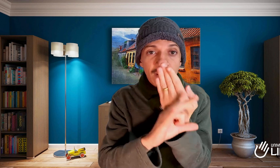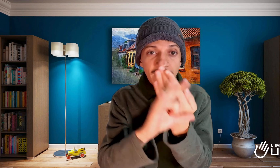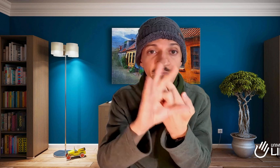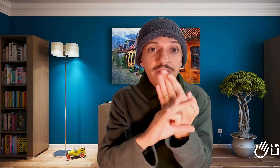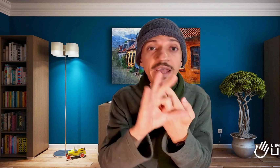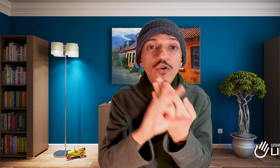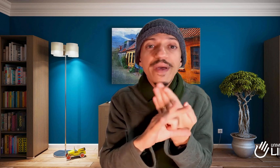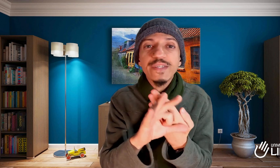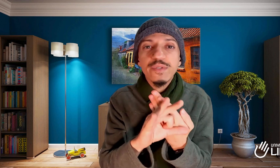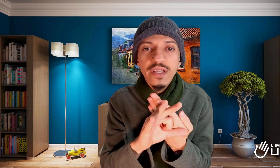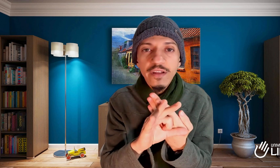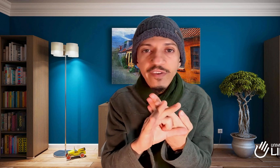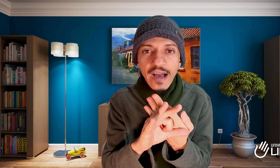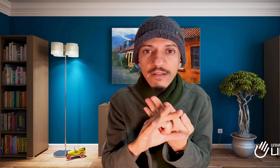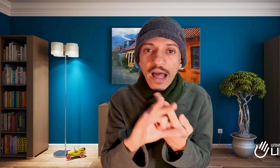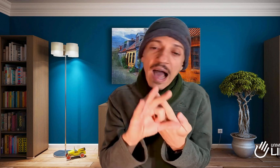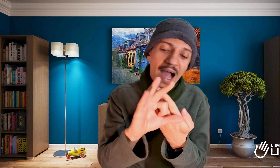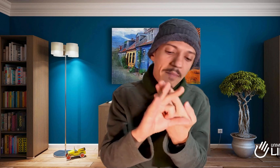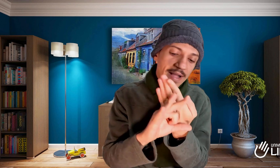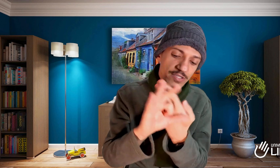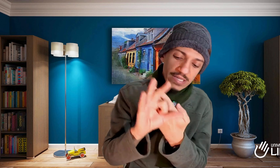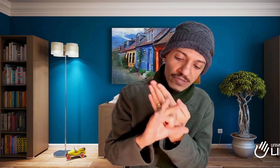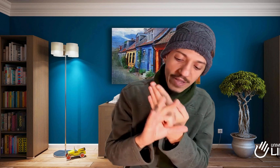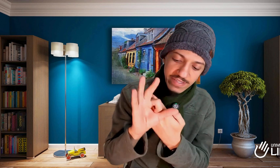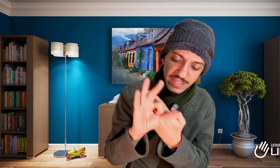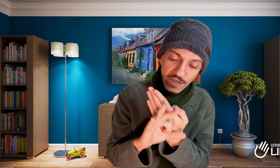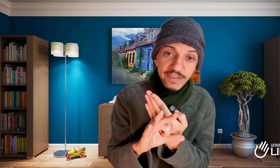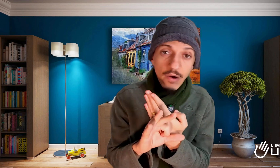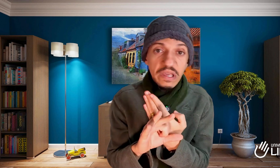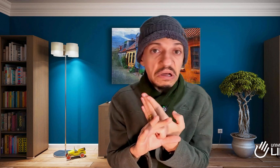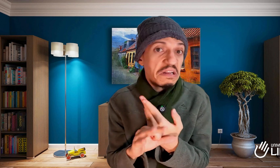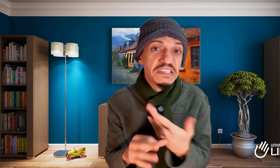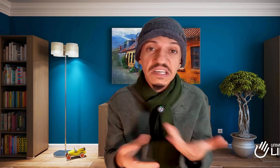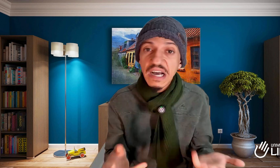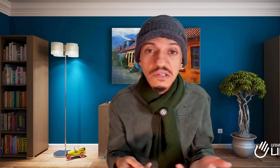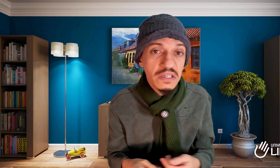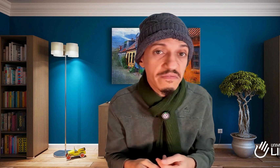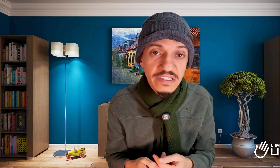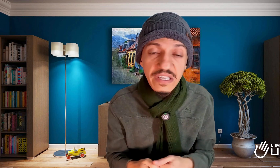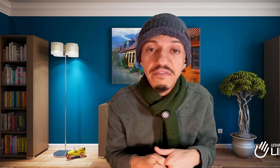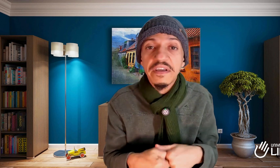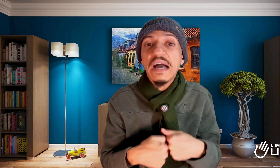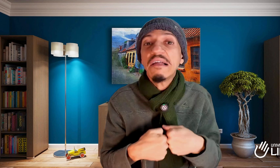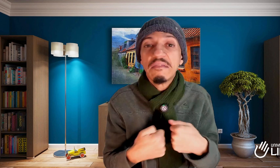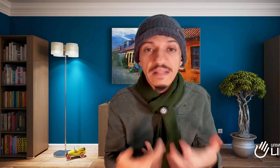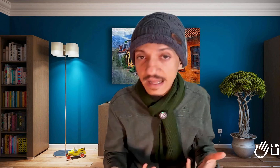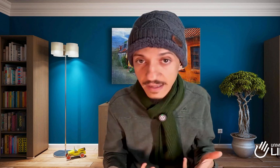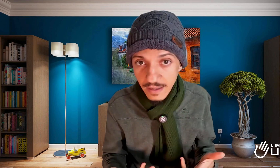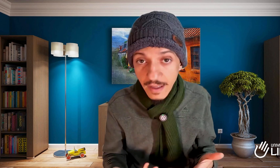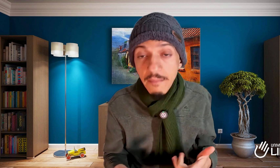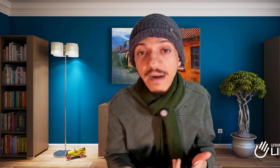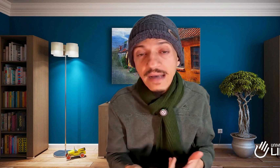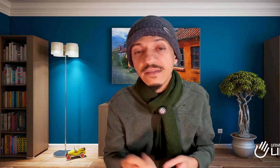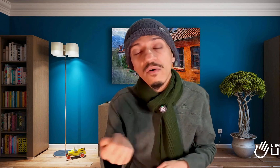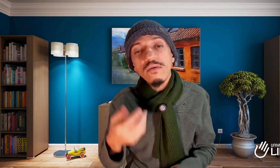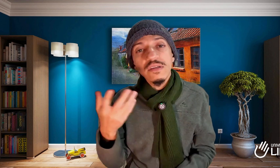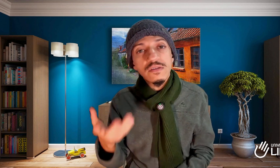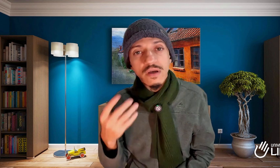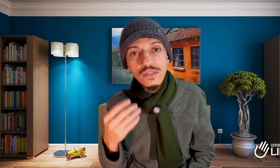Não teria o mesmo significado. Ah, Madison, isso aí vai significar o quê? Olha, nesse caso aqui não vai significar nada. Mas tem outras situações